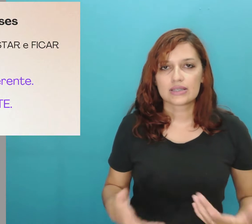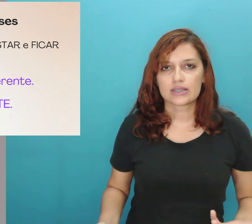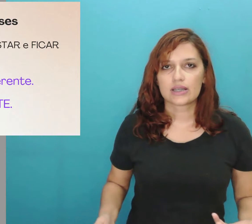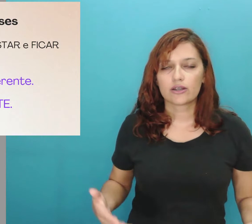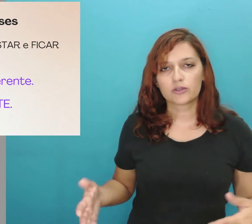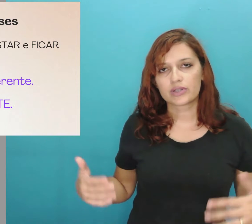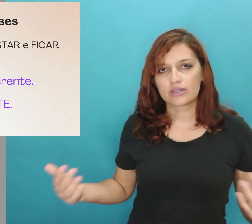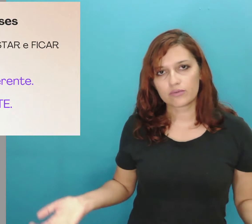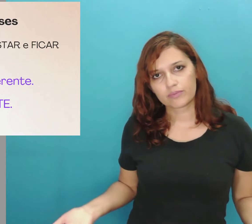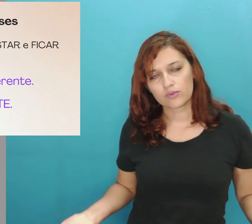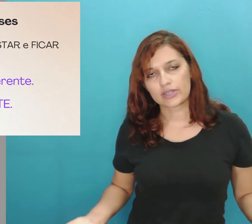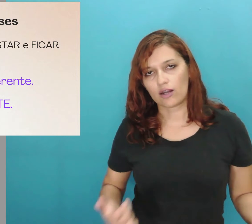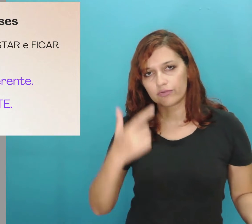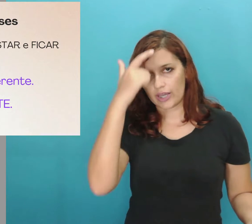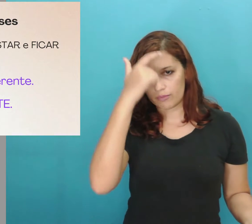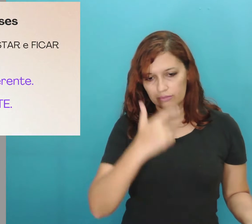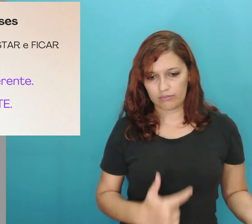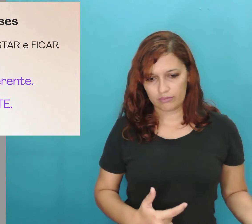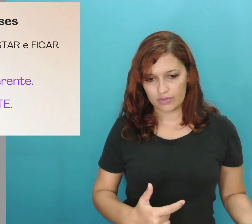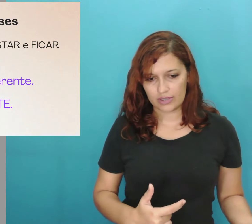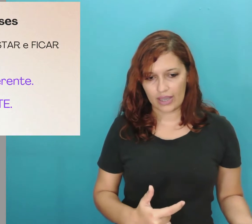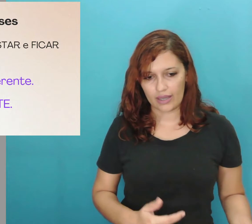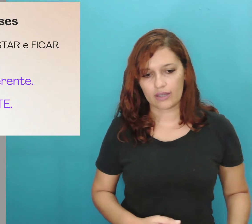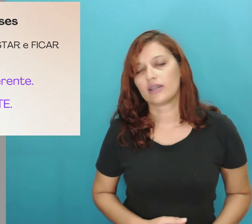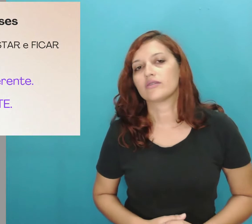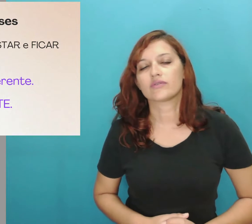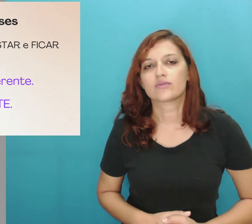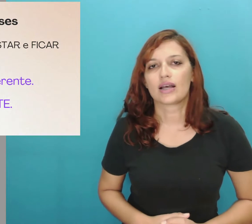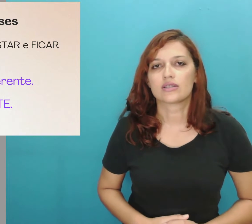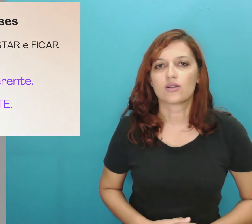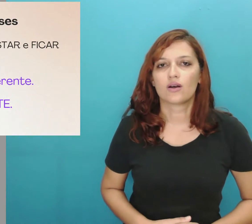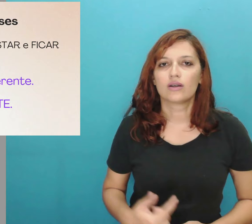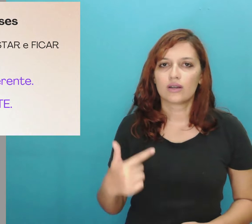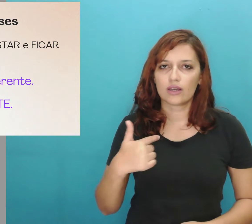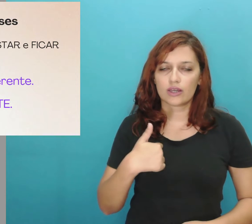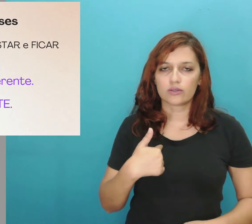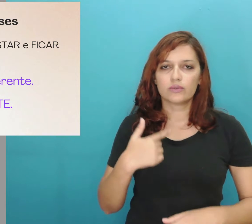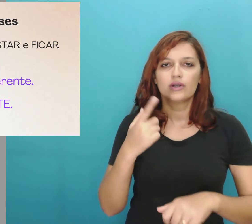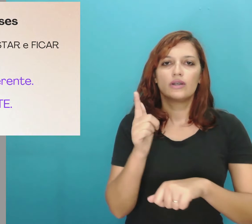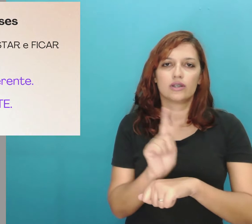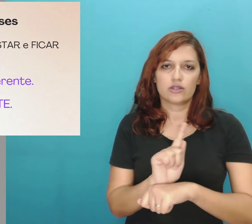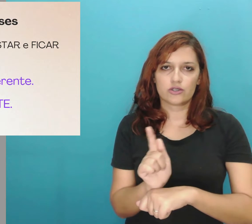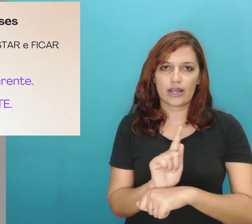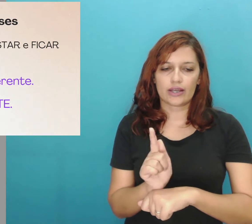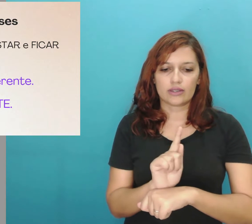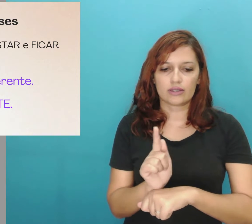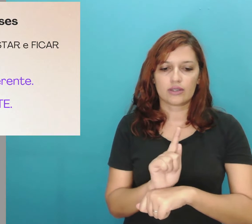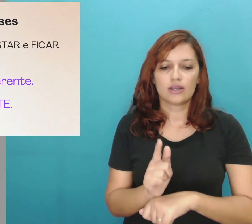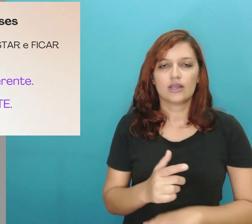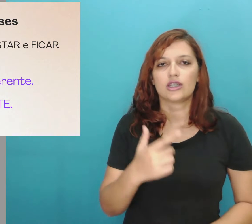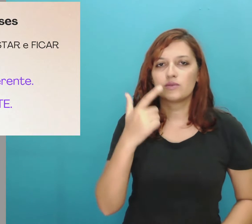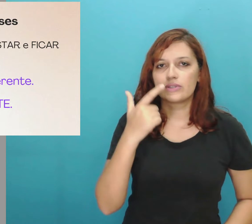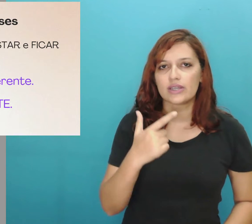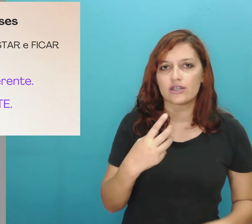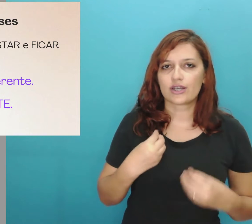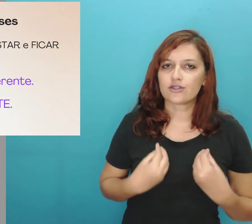Mas eu não preciso usar o verbo ser. Eu vou usar só eu, gerente. E o ser já